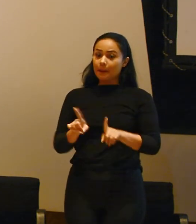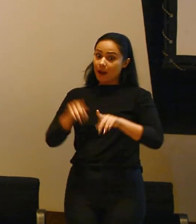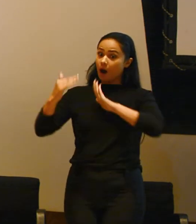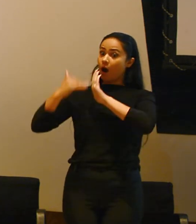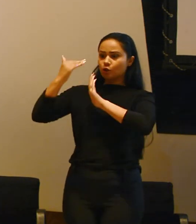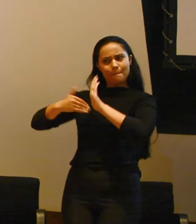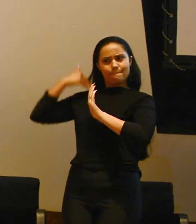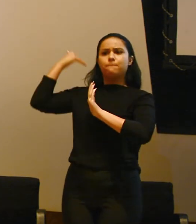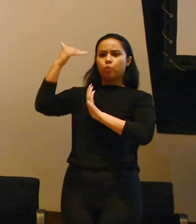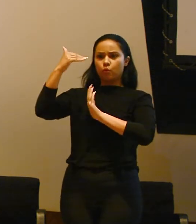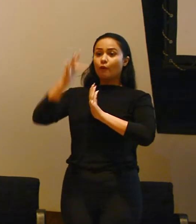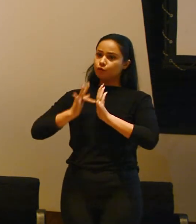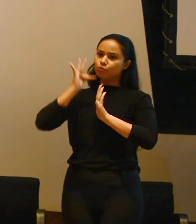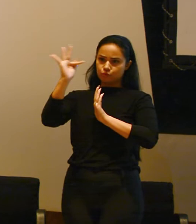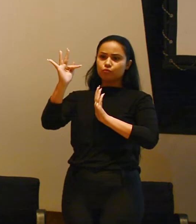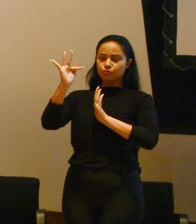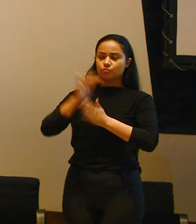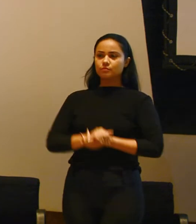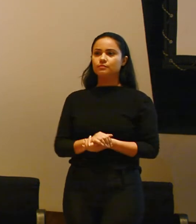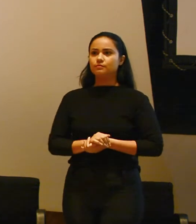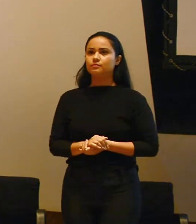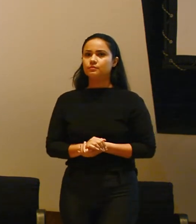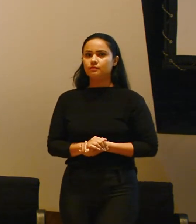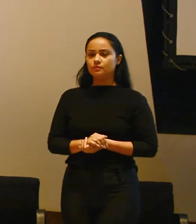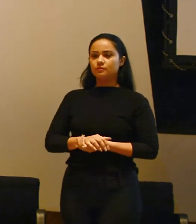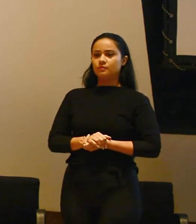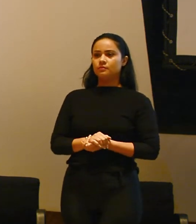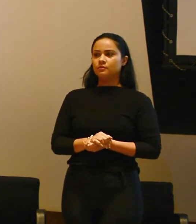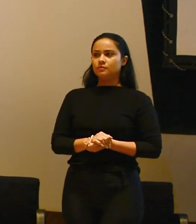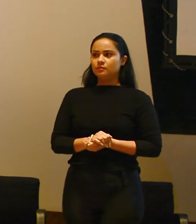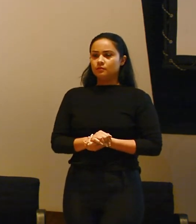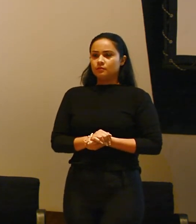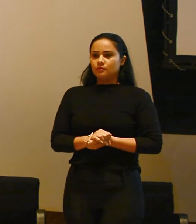grande salto, é o futuro, e